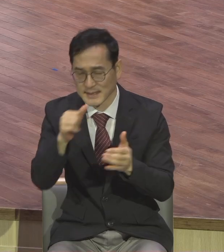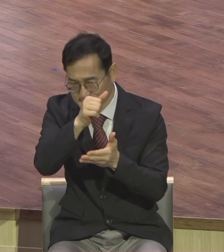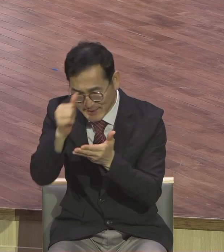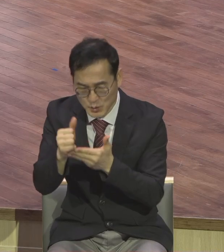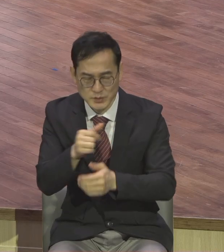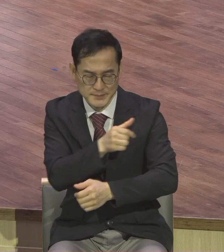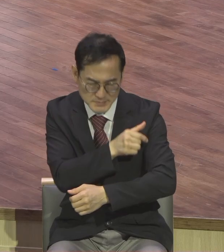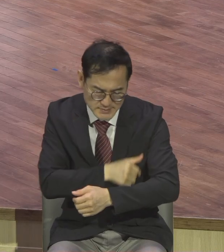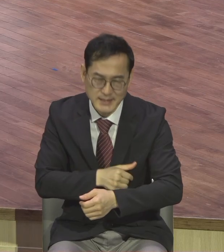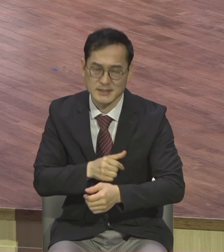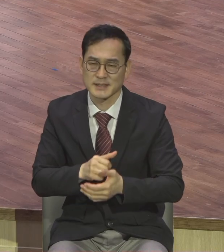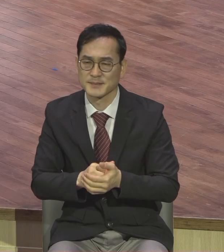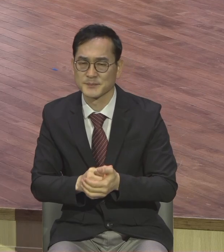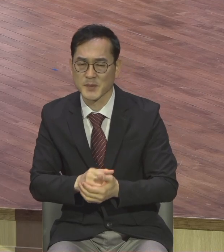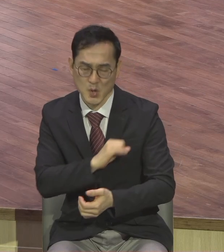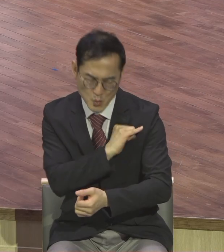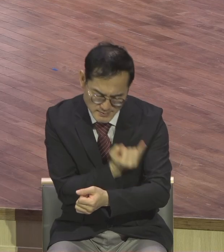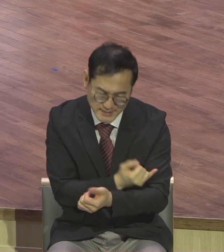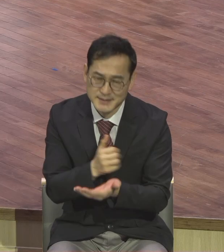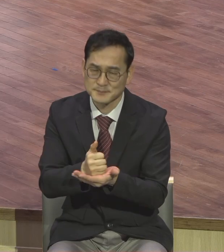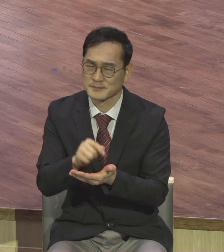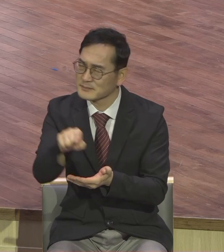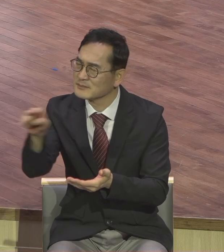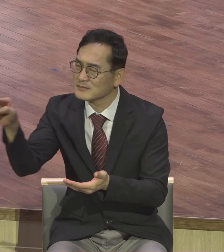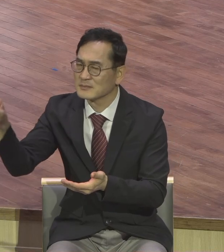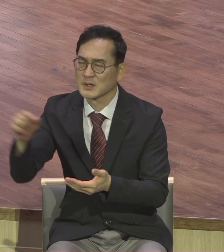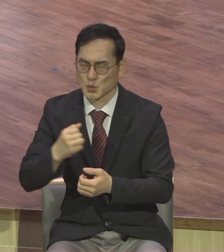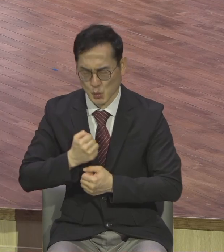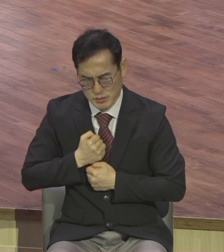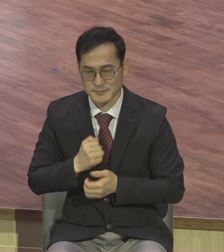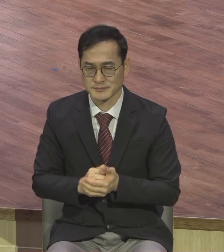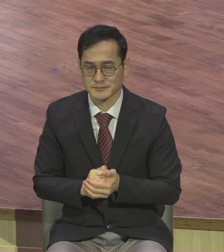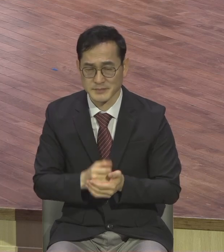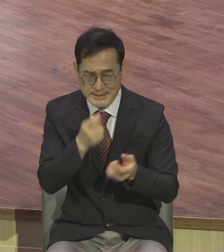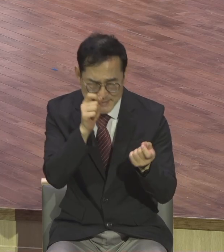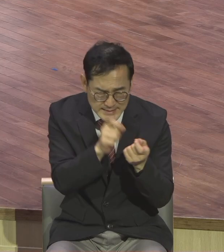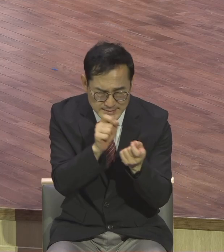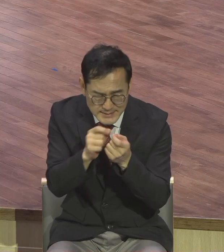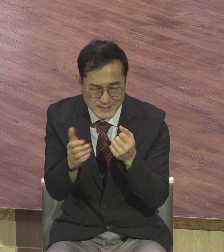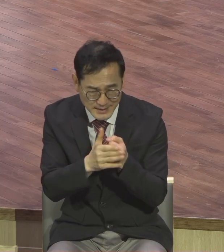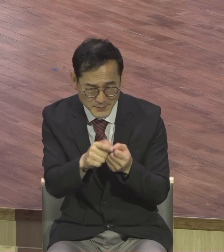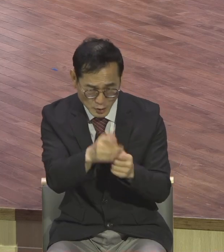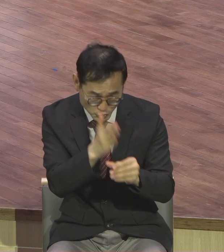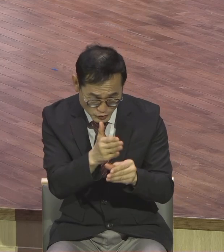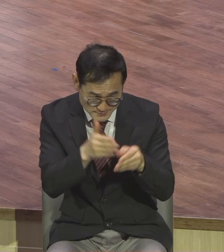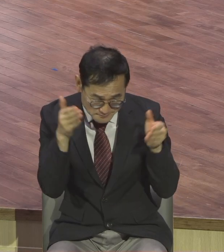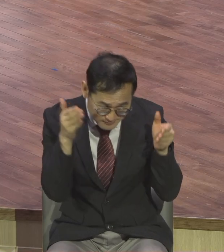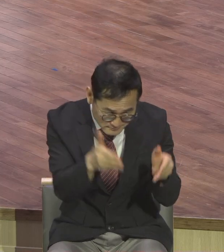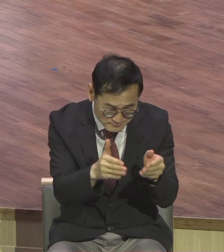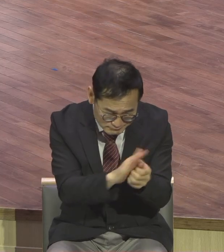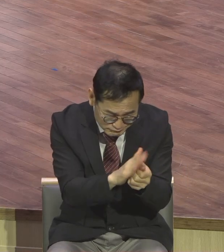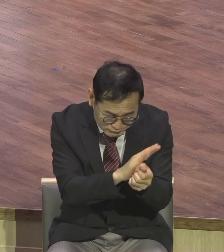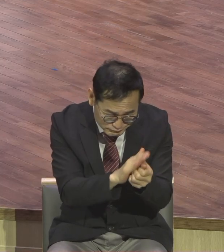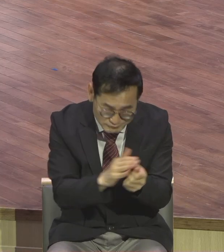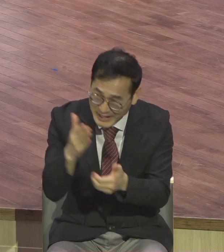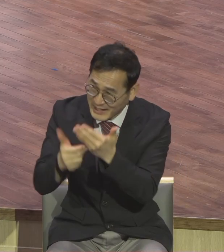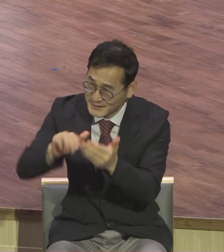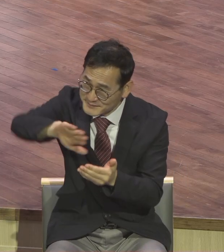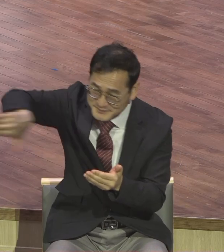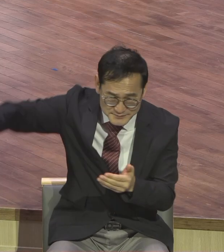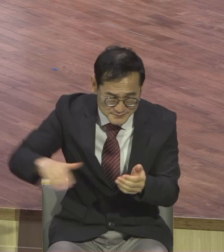인간 인본주의 쓰고 친하다고 육신적으로 그런 선택을 하고 살면 평생 비참하게